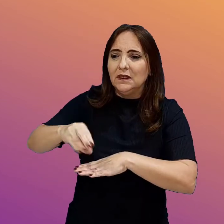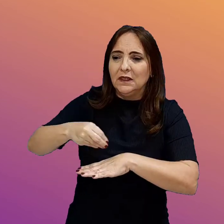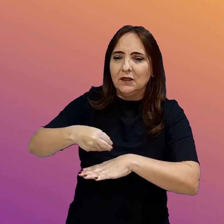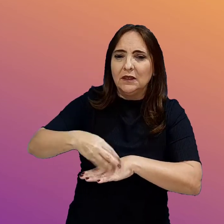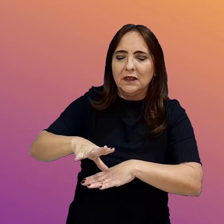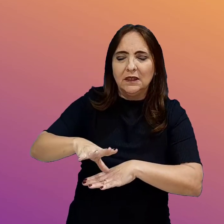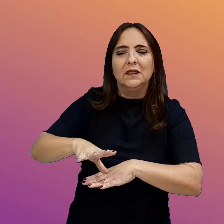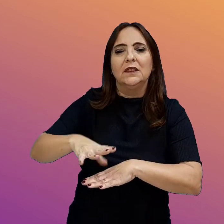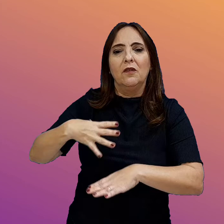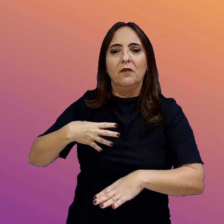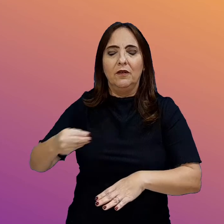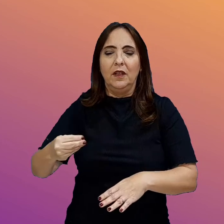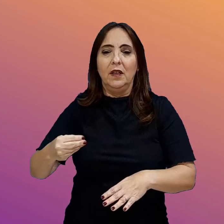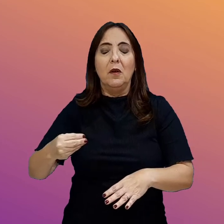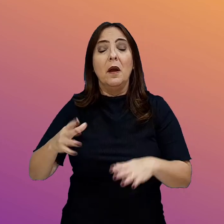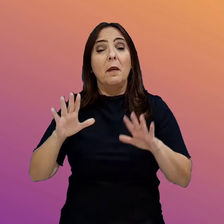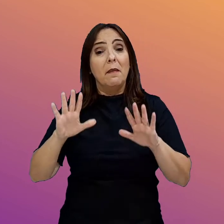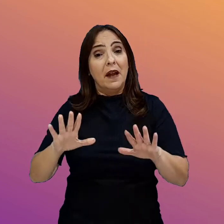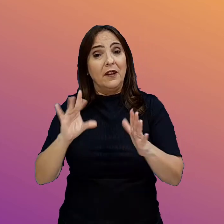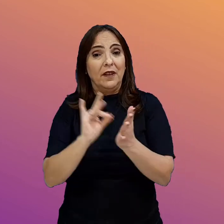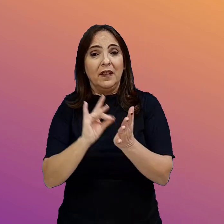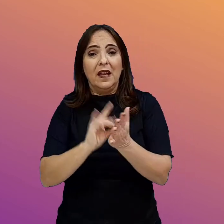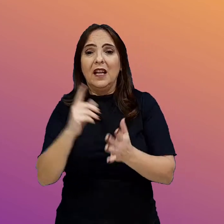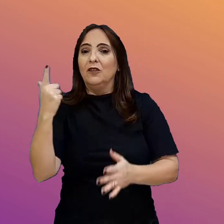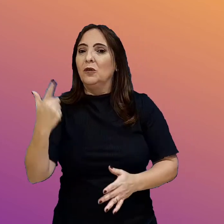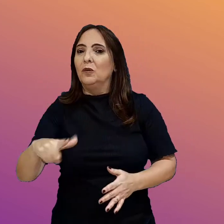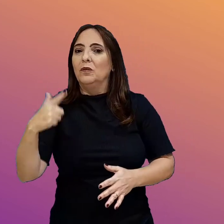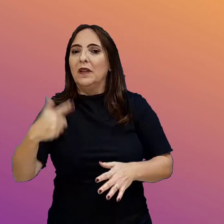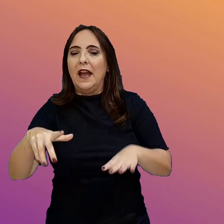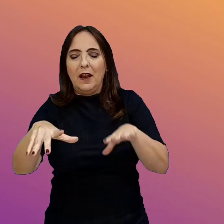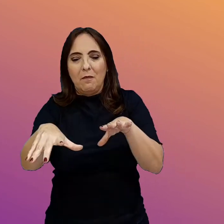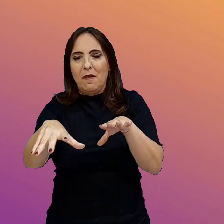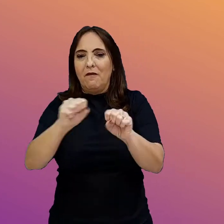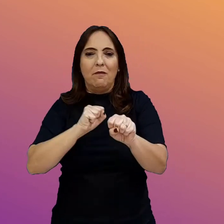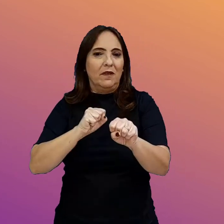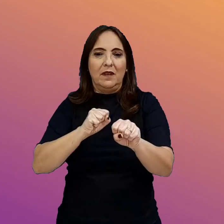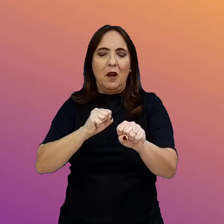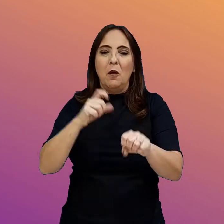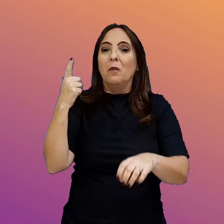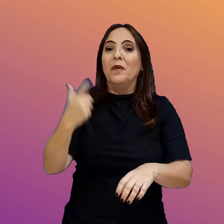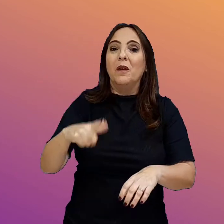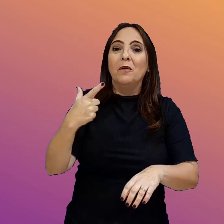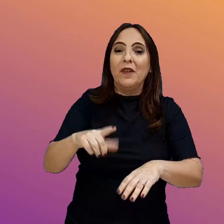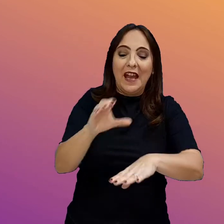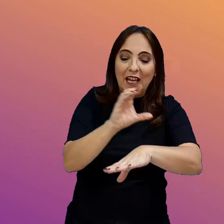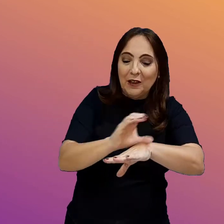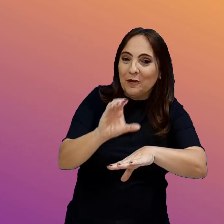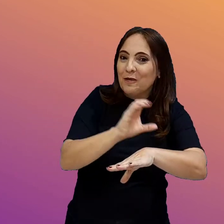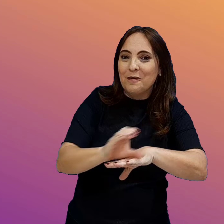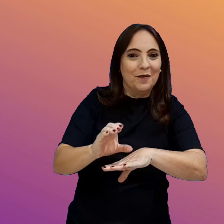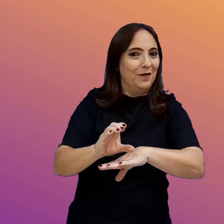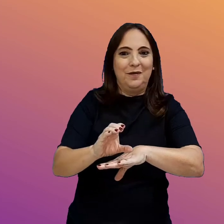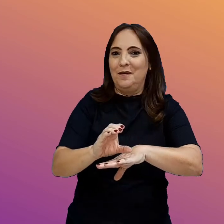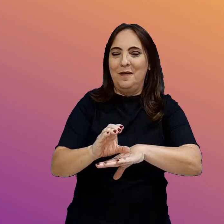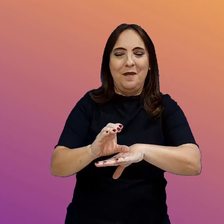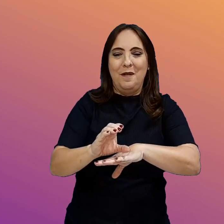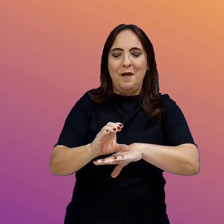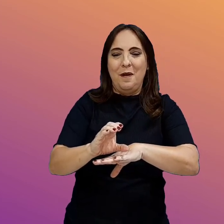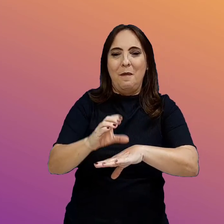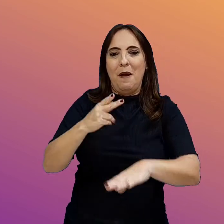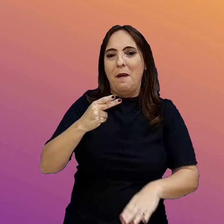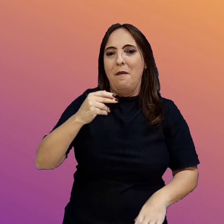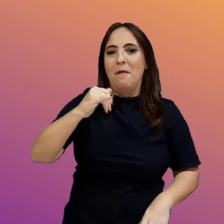uma formação para ser mãe, uma formação para ser pai. Então, de uma vez por todas, os pais eles precisam,